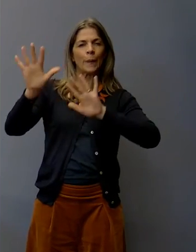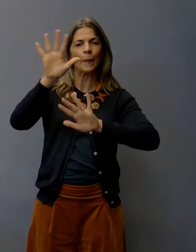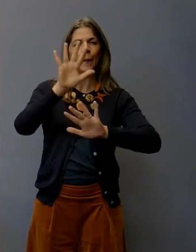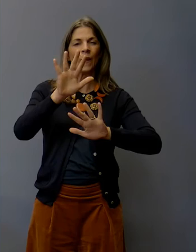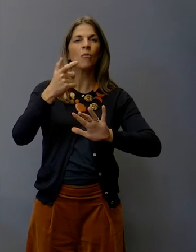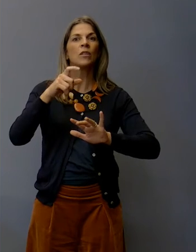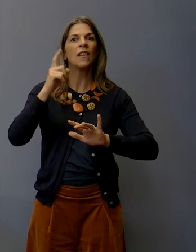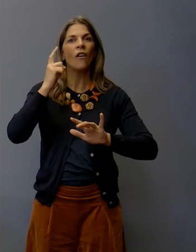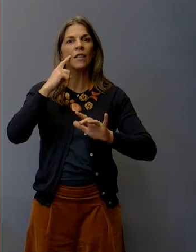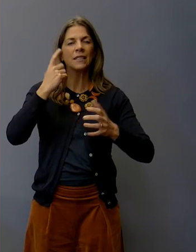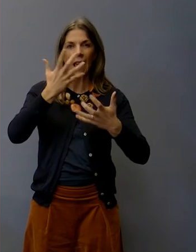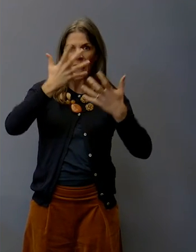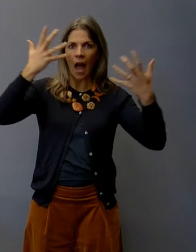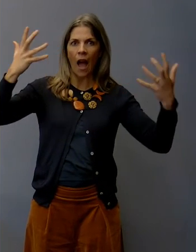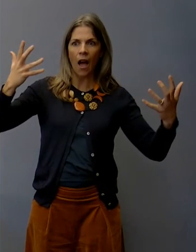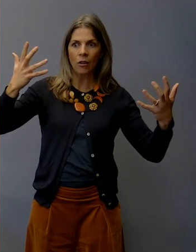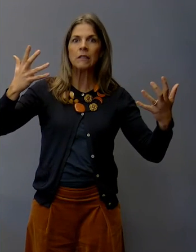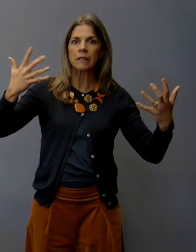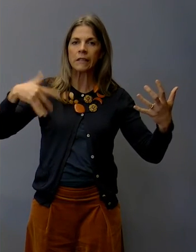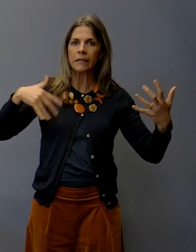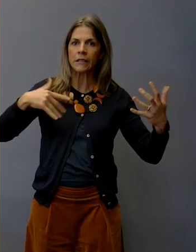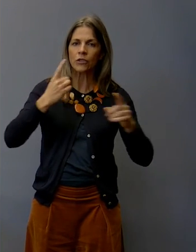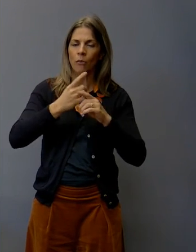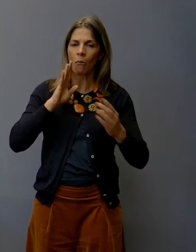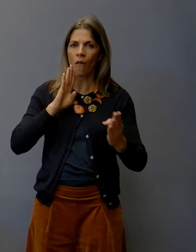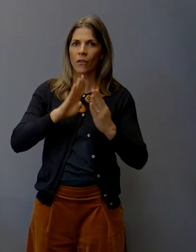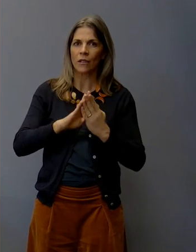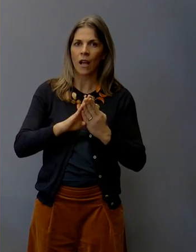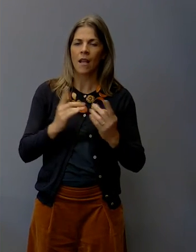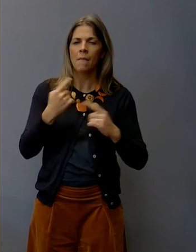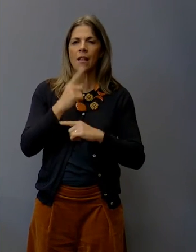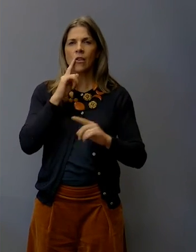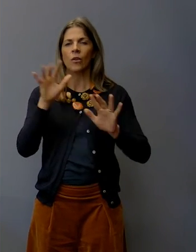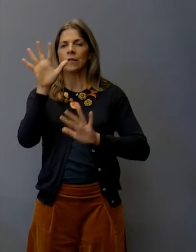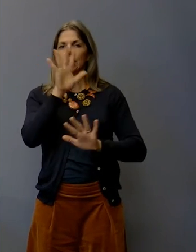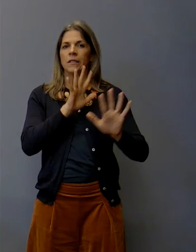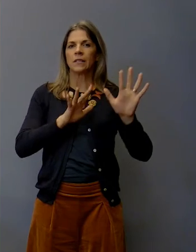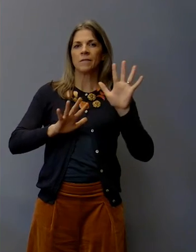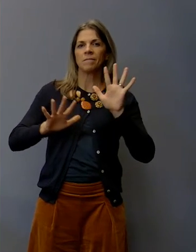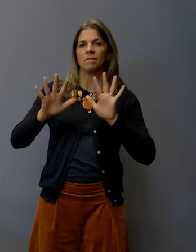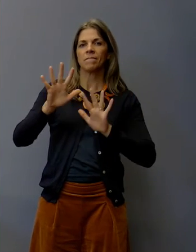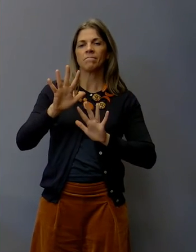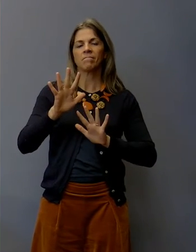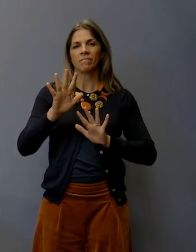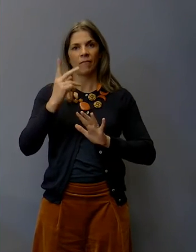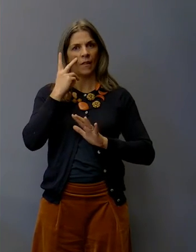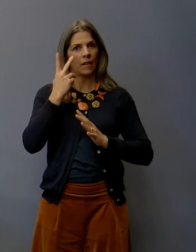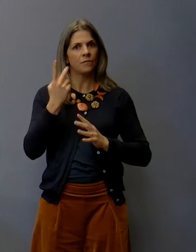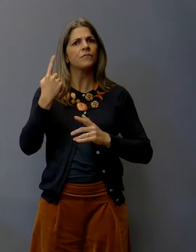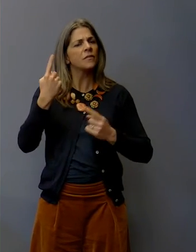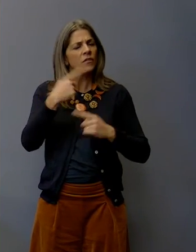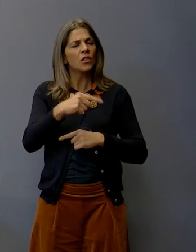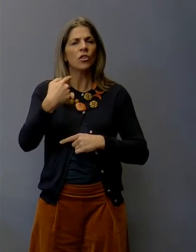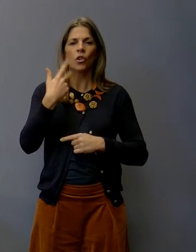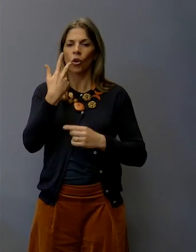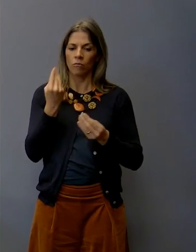e io come dire nel mio piccolo proponevo degli emendamenti che invece si confrontavano fortemente con